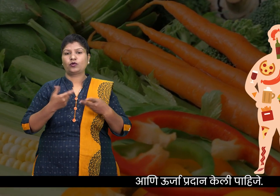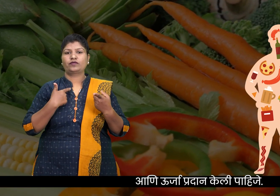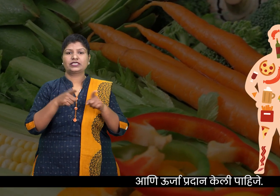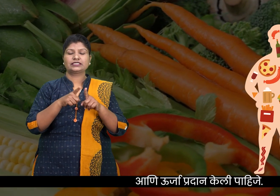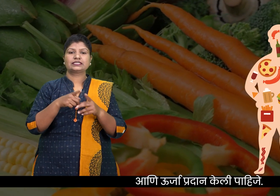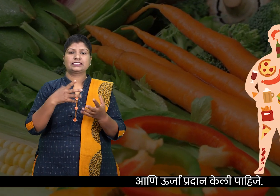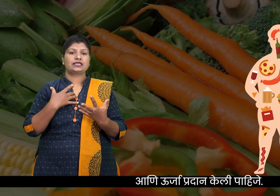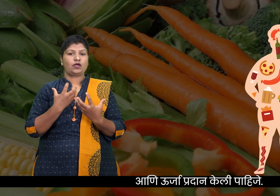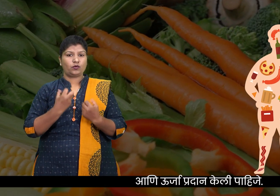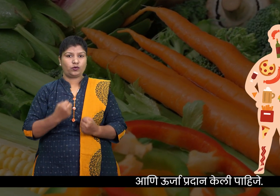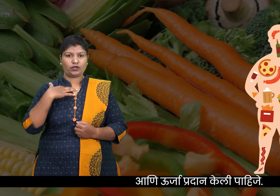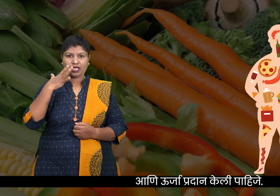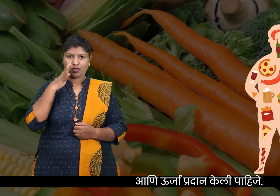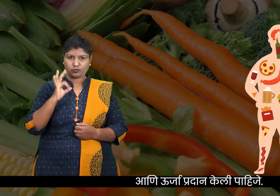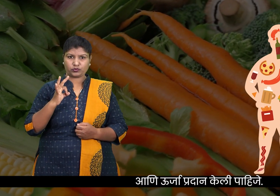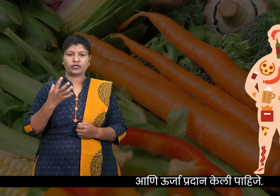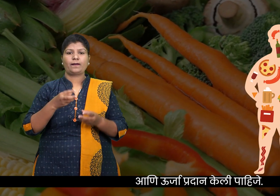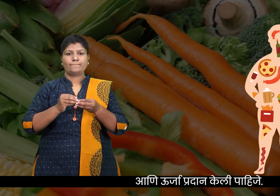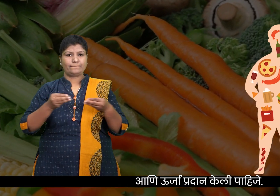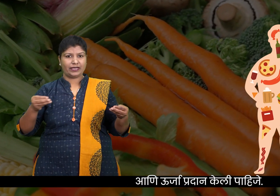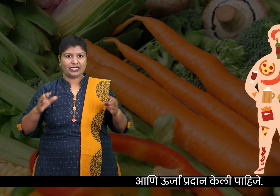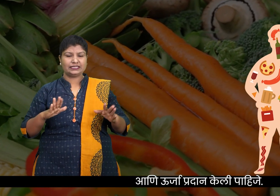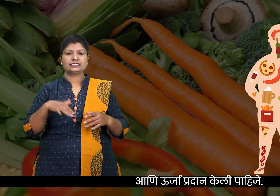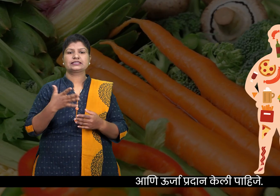आणि ऊर्जा प्रदान केली पाहिजे.